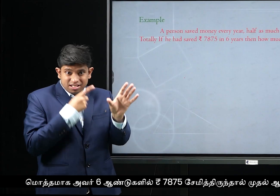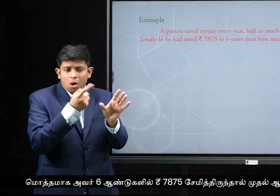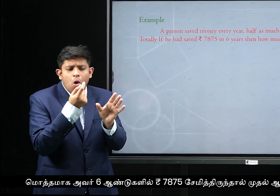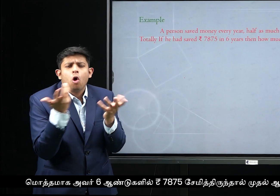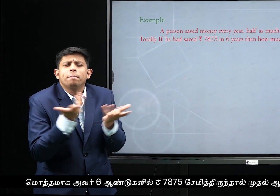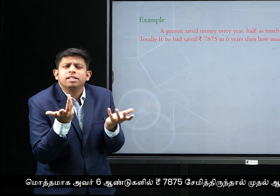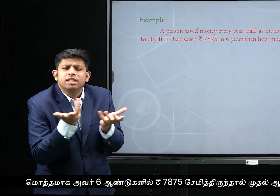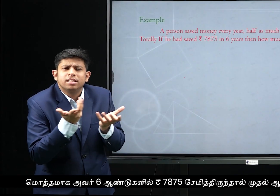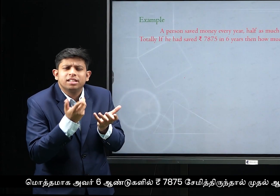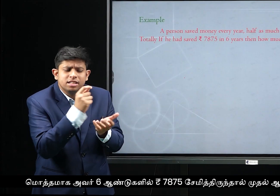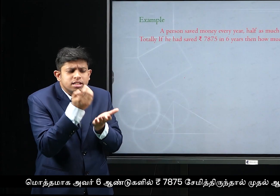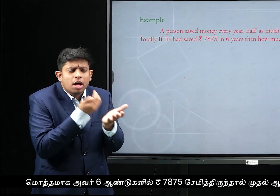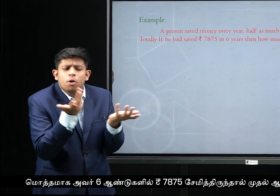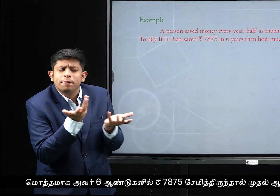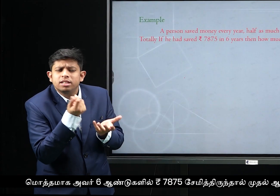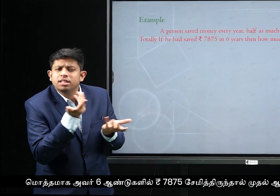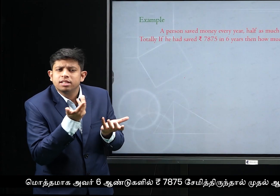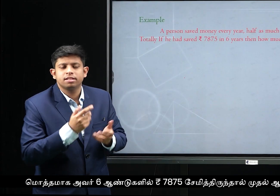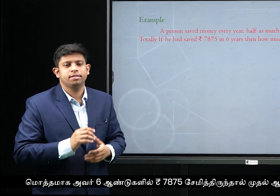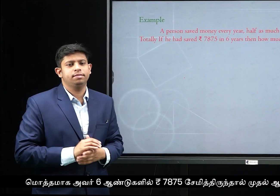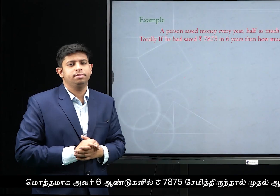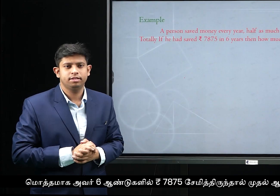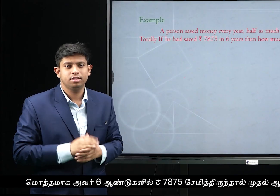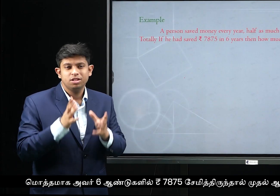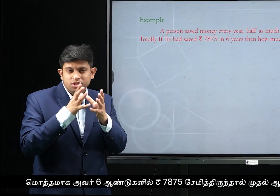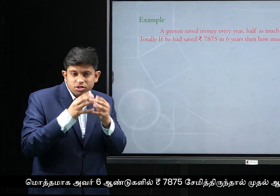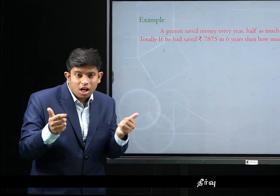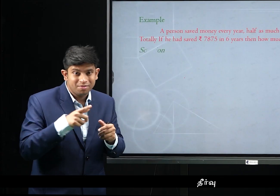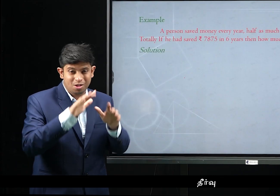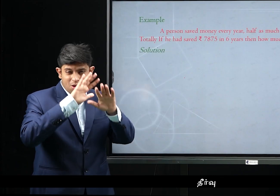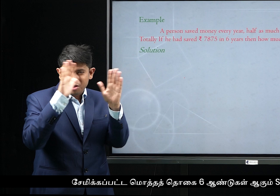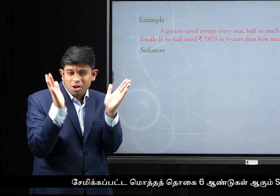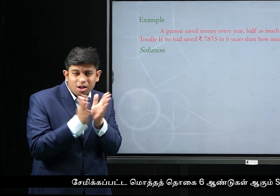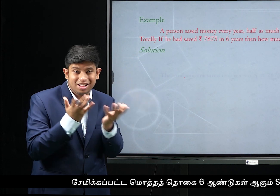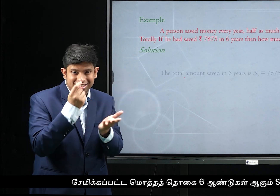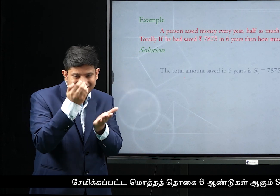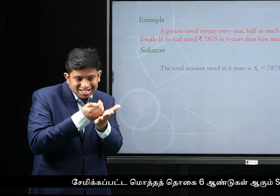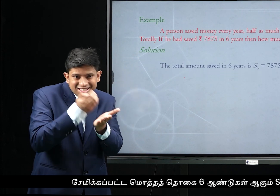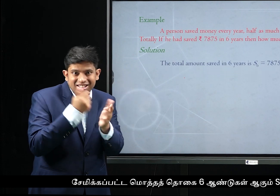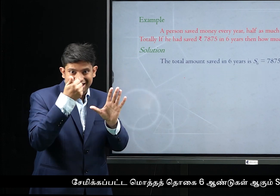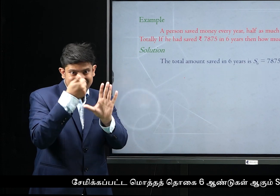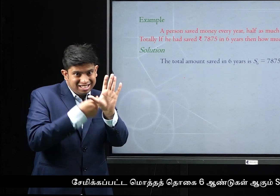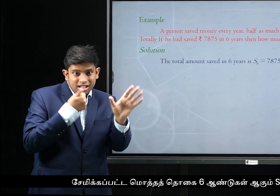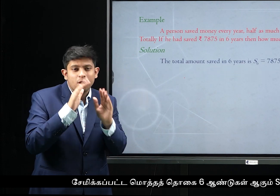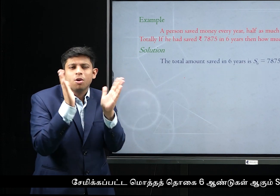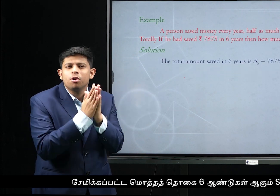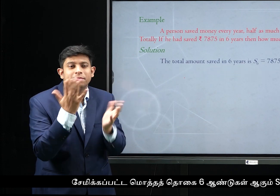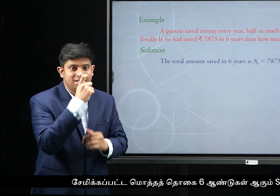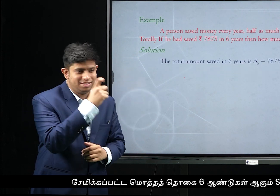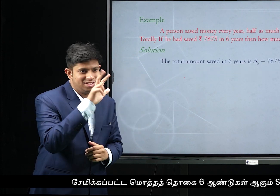7875ஐ சேமித்திருந்தால் முதல் ஆண்டு எவ்வளவு சேமித்திருப்பார்? தீர்வு. சேமிக்கப்பட்ட மொத்த தொகை 6 ஆண்டுகள்